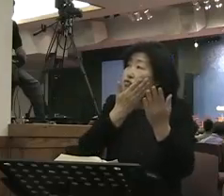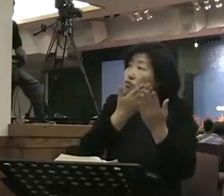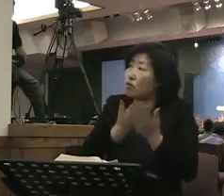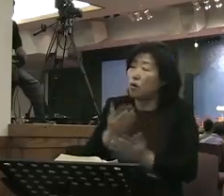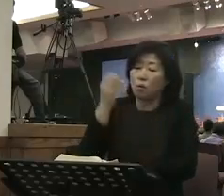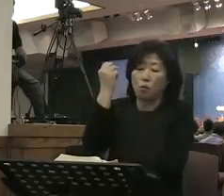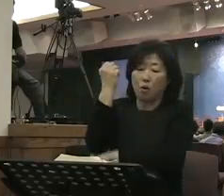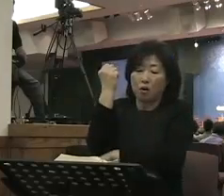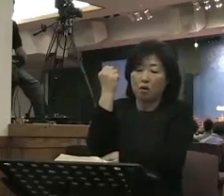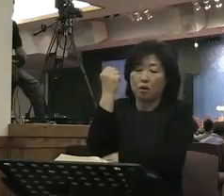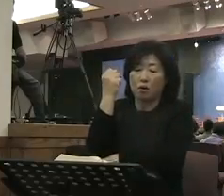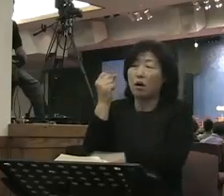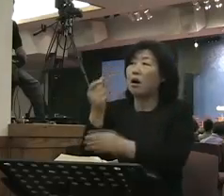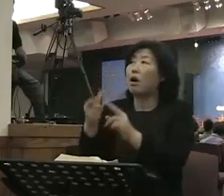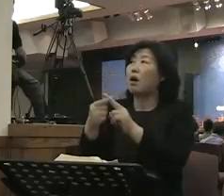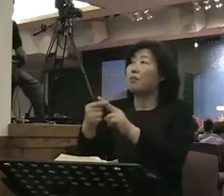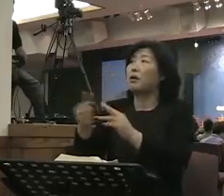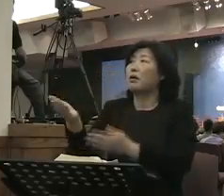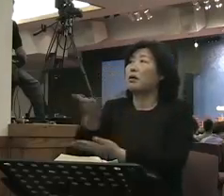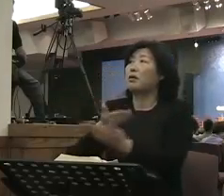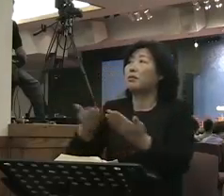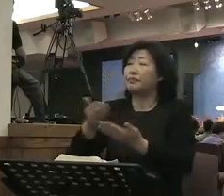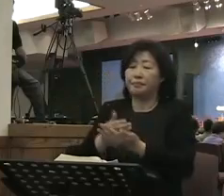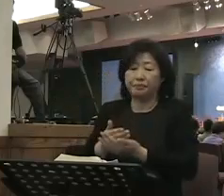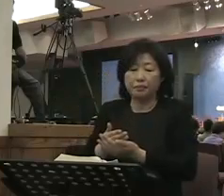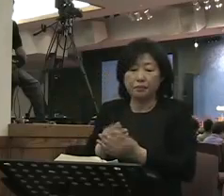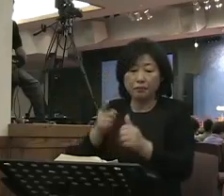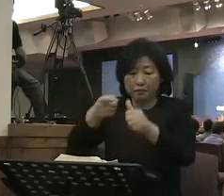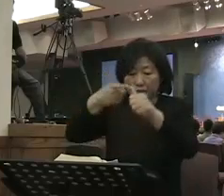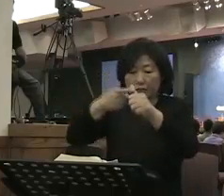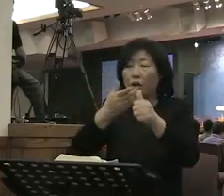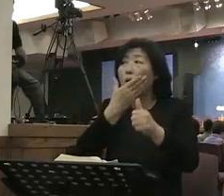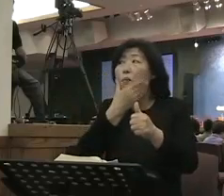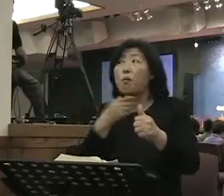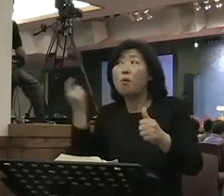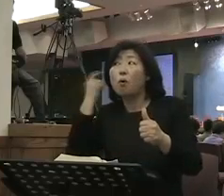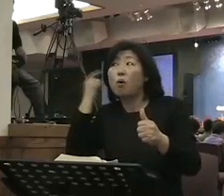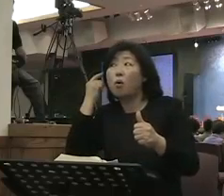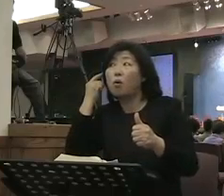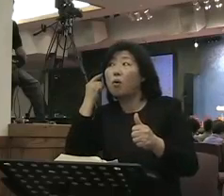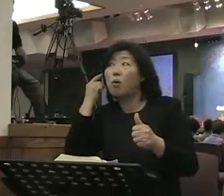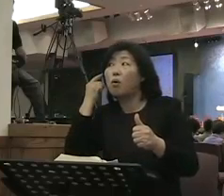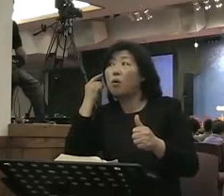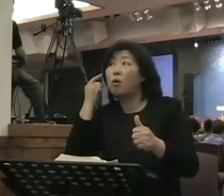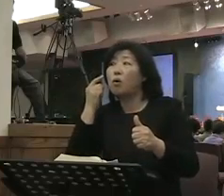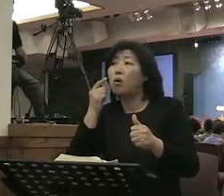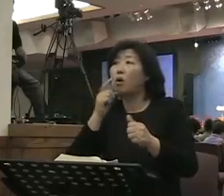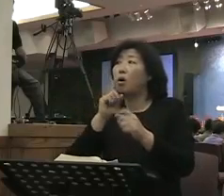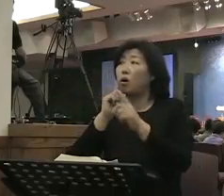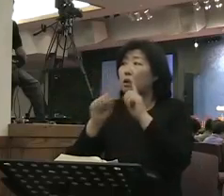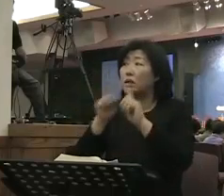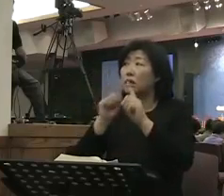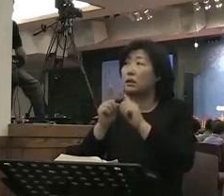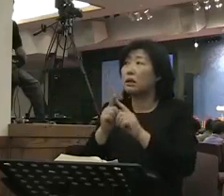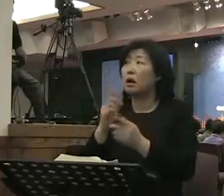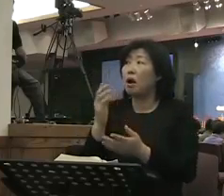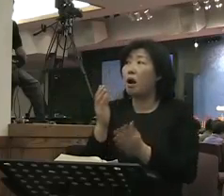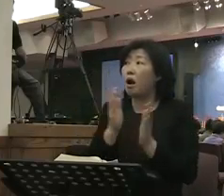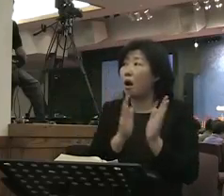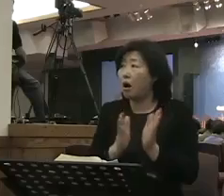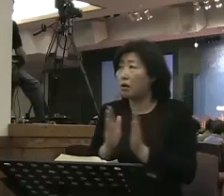나눌 수 있기를 바랍니다. 첫 번째로 우리는 복음의 언어를 갖춘 공동체가 되어야 합니다.